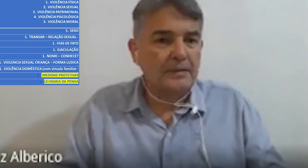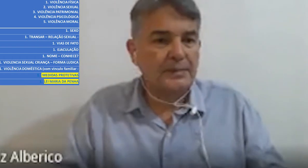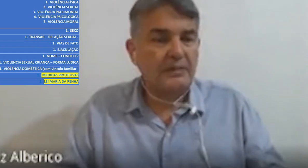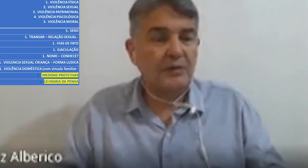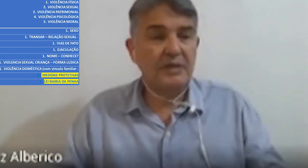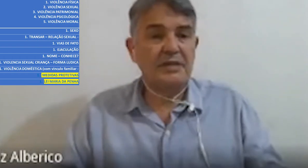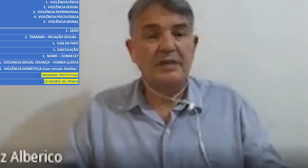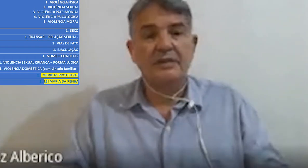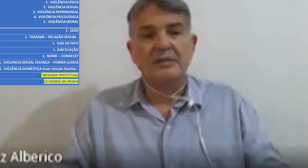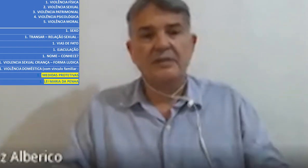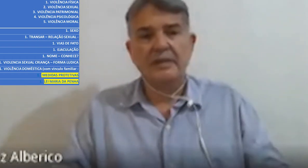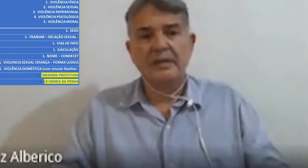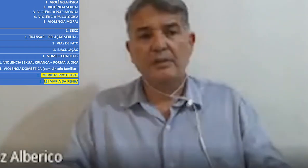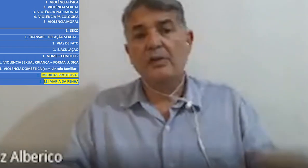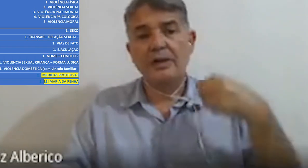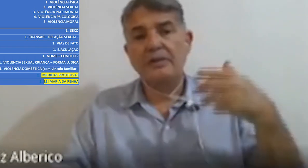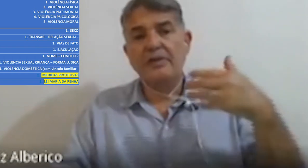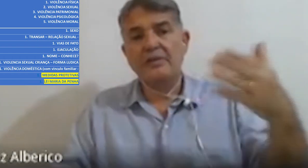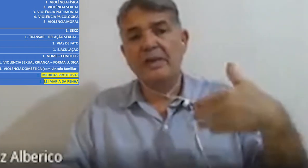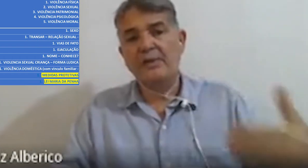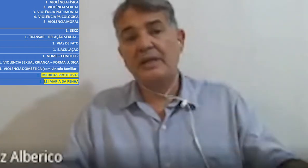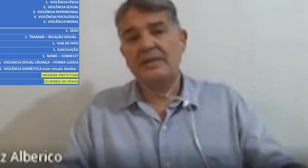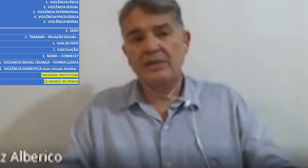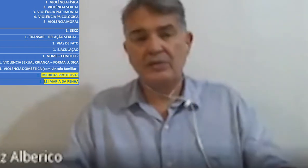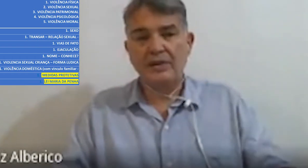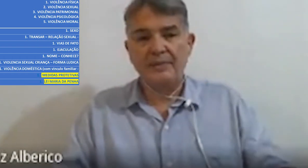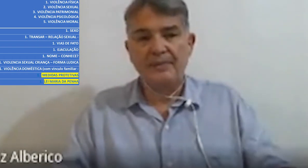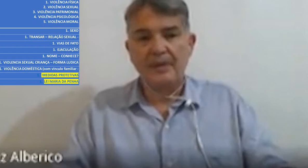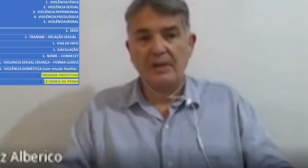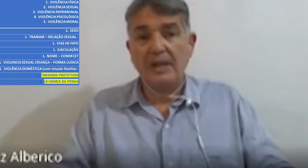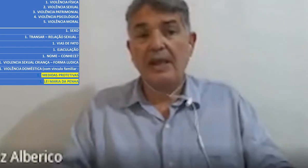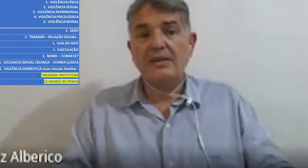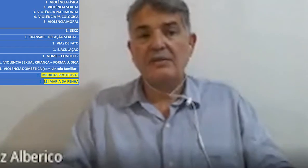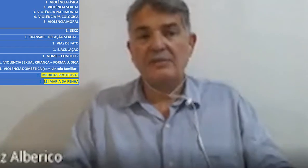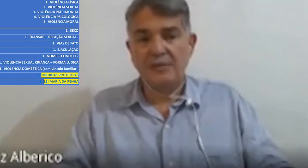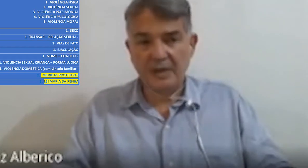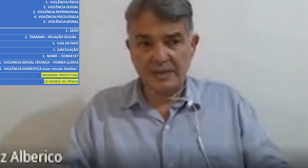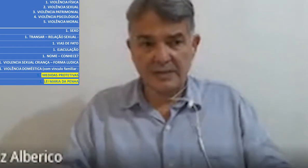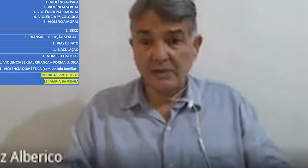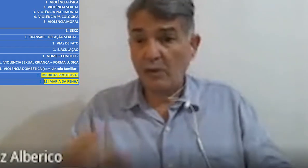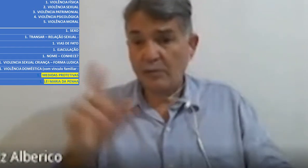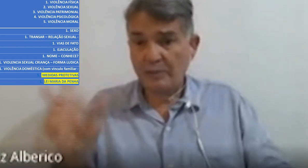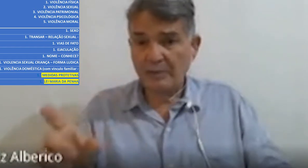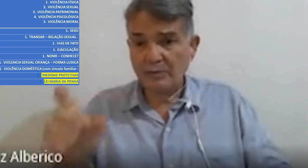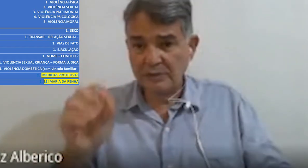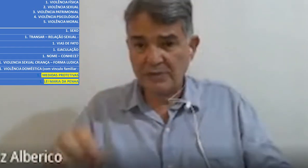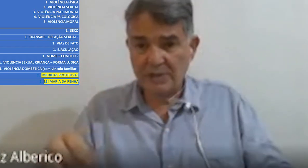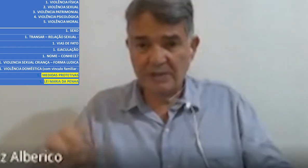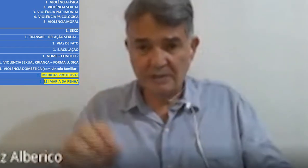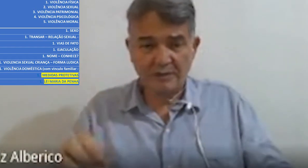Quem fez? Na hora que tiver, vamos lá, o item 7 agora. Quem fez? Se tiver alguma pergunta, vocês